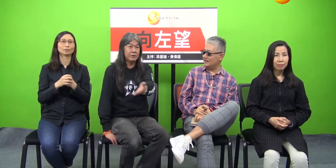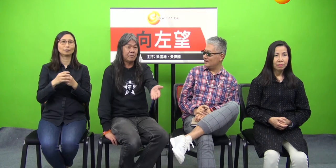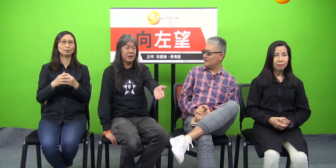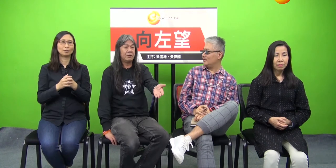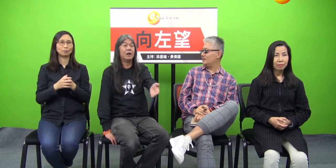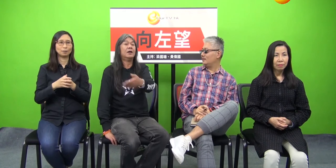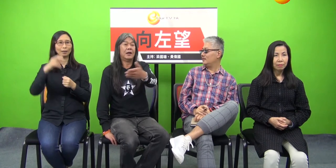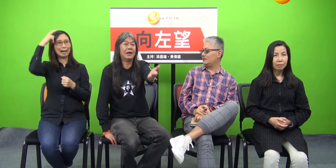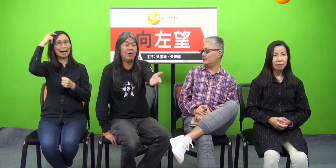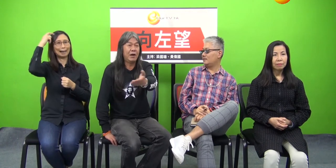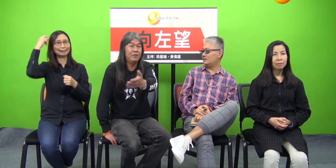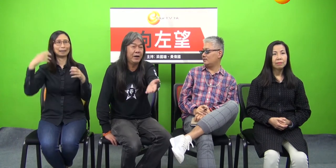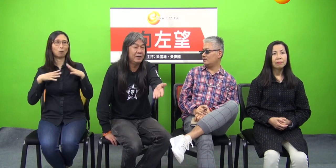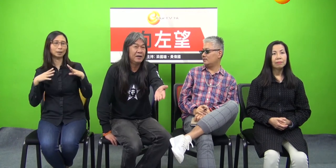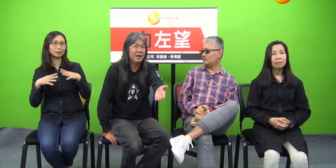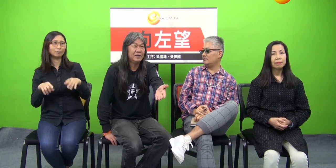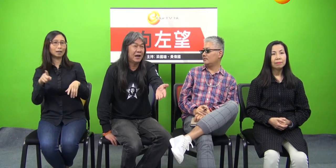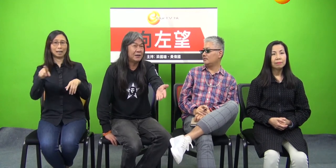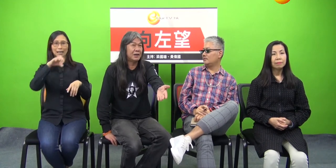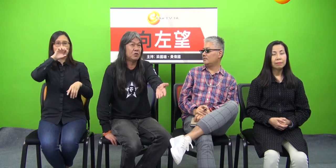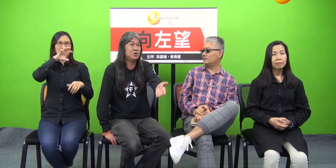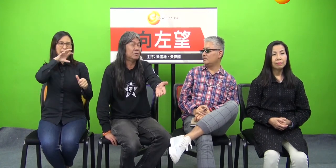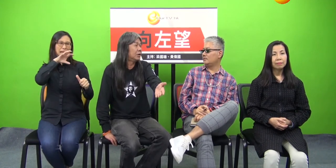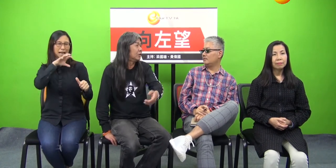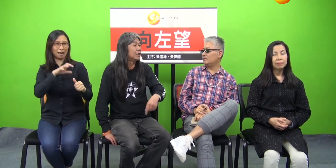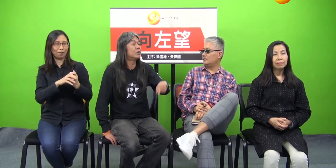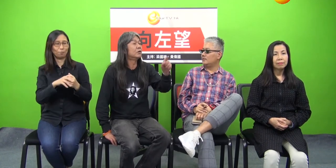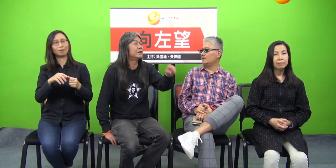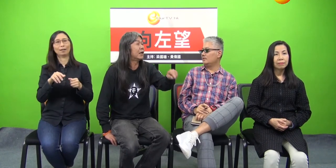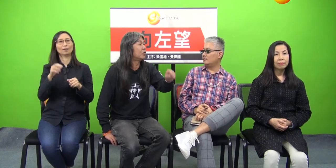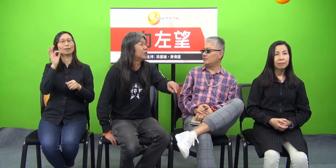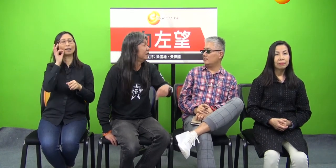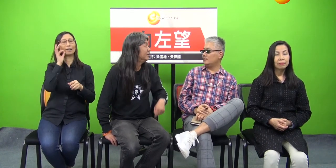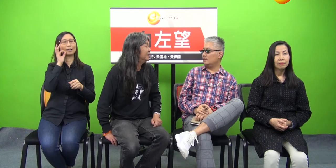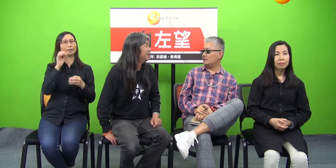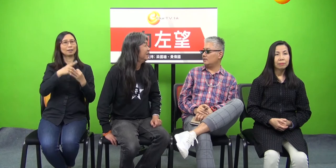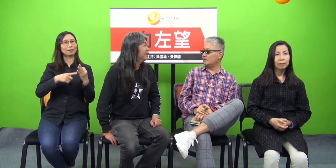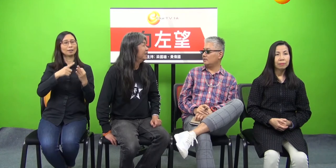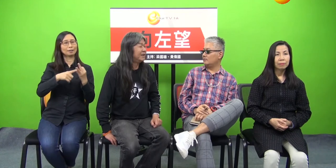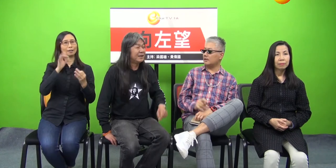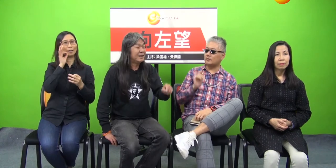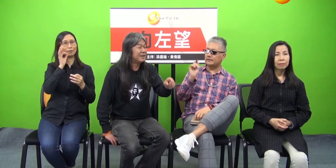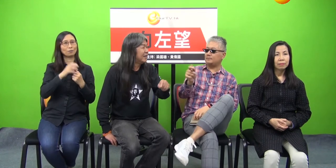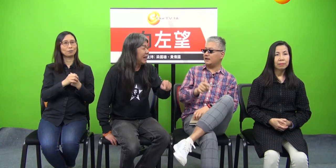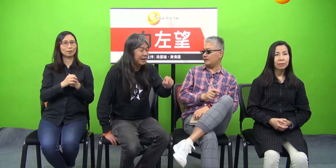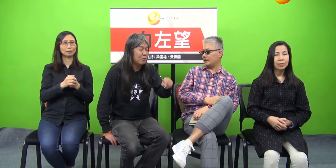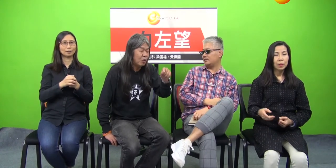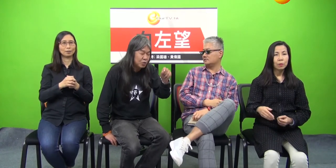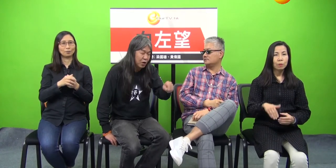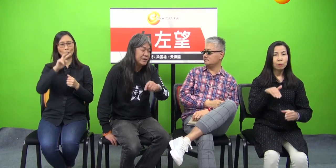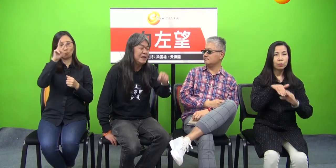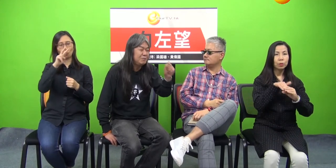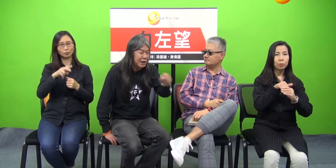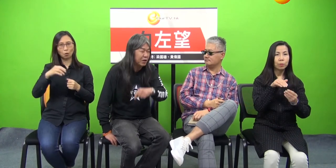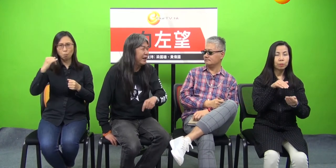開個黑色玩笑啊！嗱，你鬧我李飛擦鞋擦得肉酸啊嘛，我而家仲要你擦多啲， 揾個仲 cheap 啲嘅落嚟。 冇錯